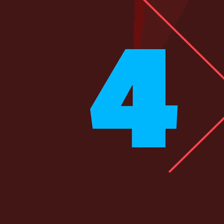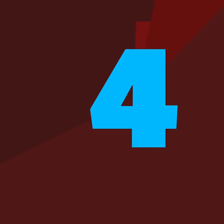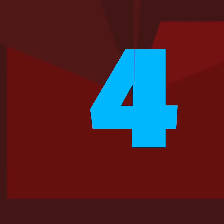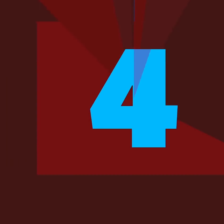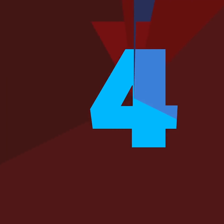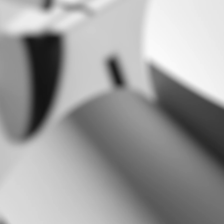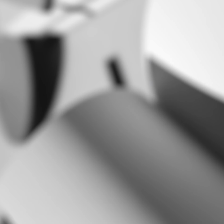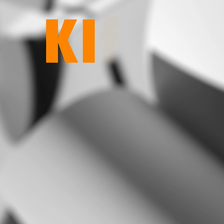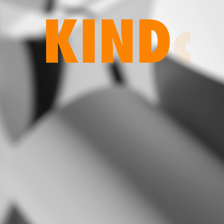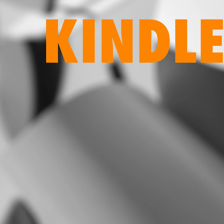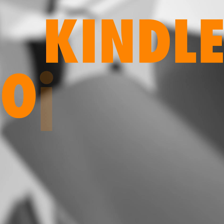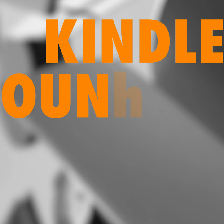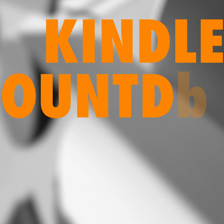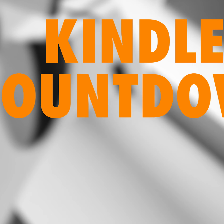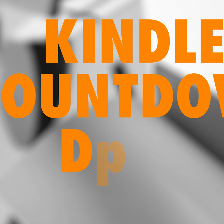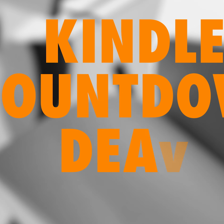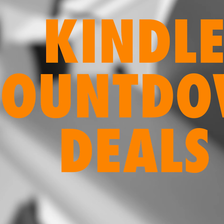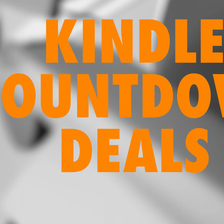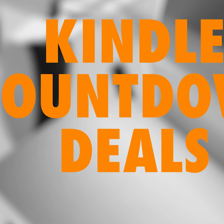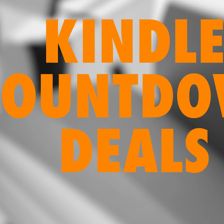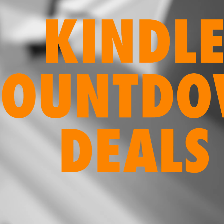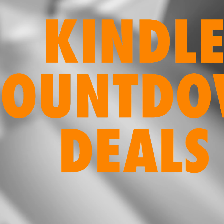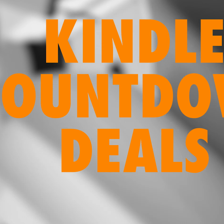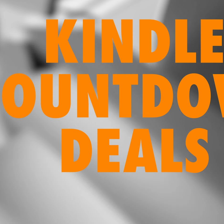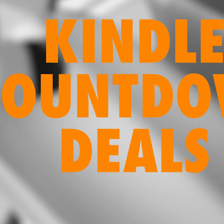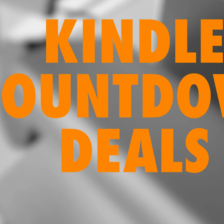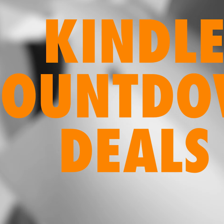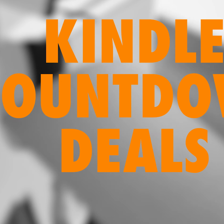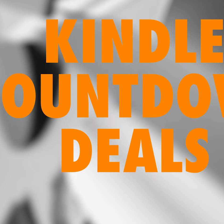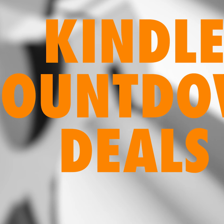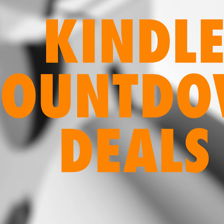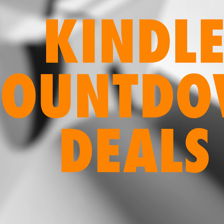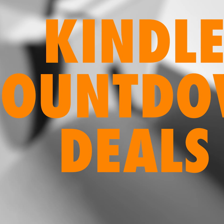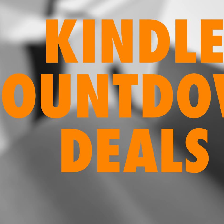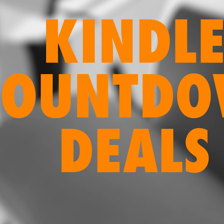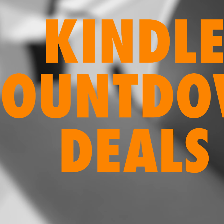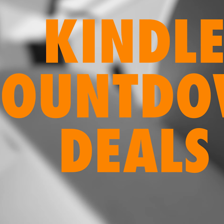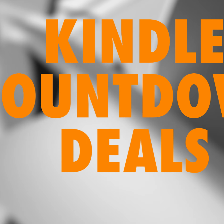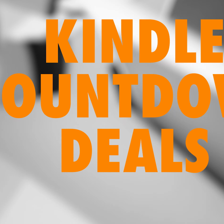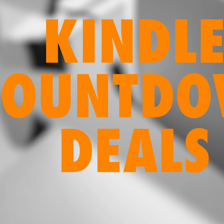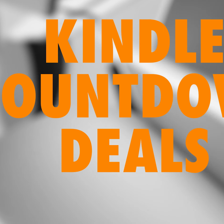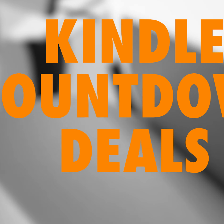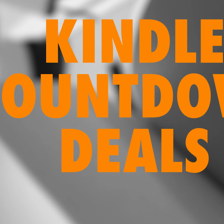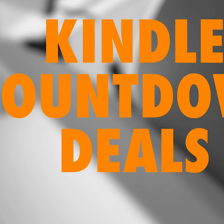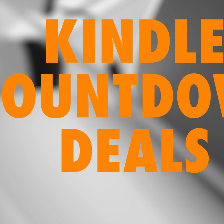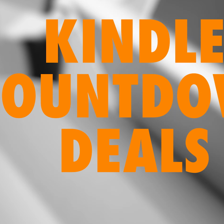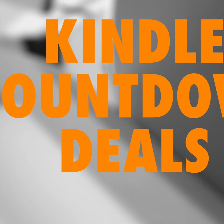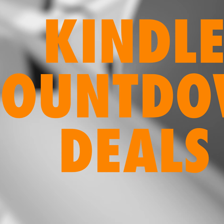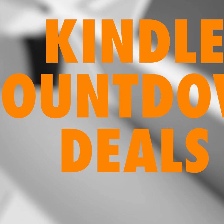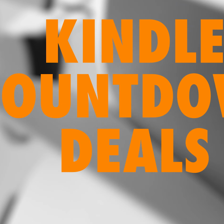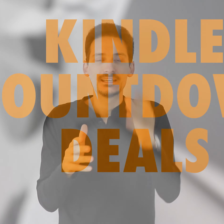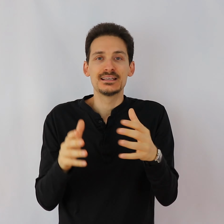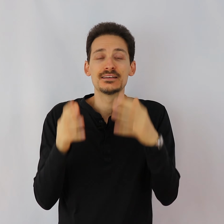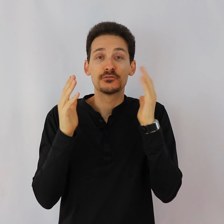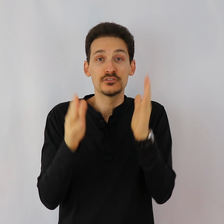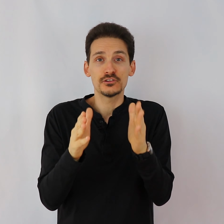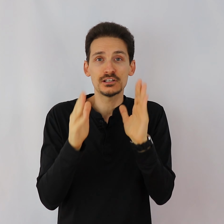kinley countdown deals qué es esto esto es una oferta de cuenta regresiva funciona